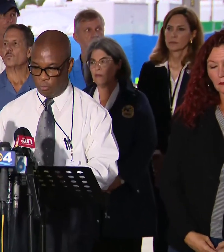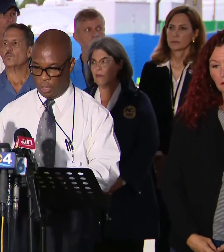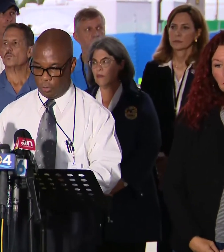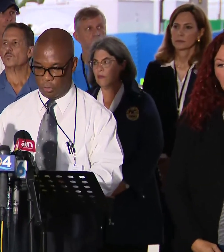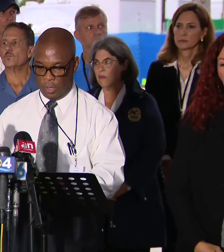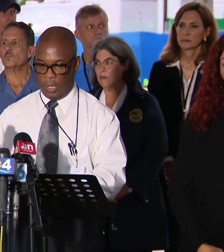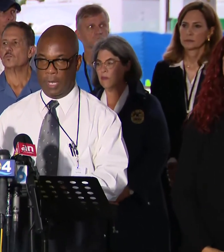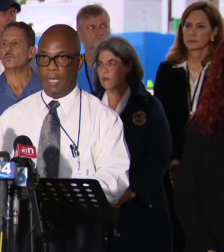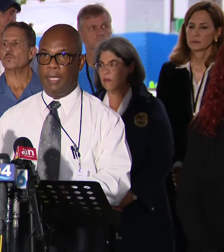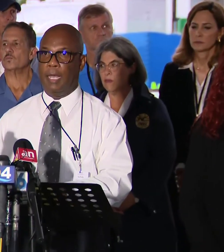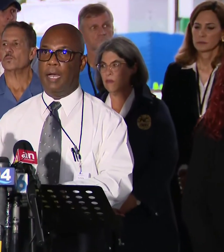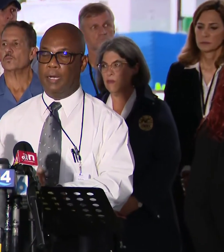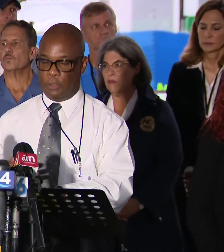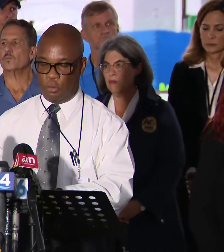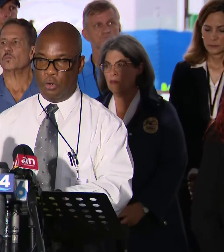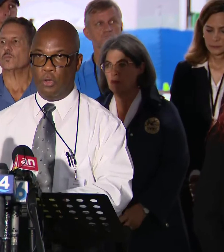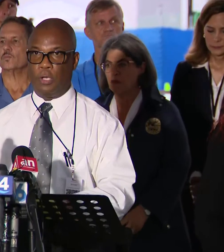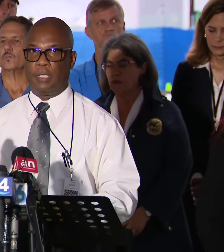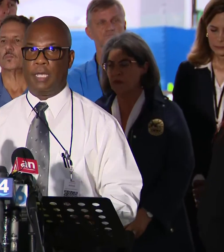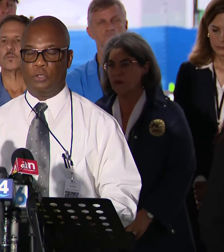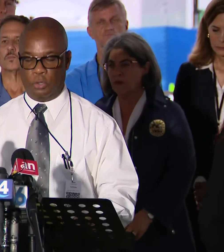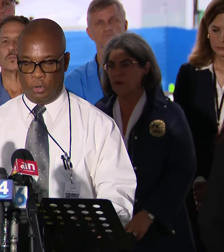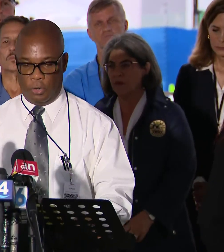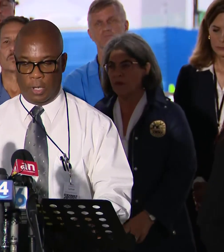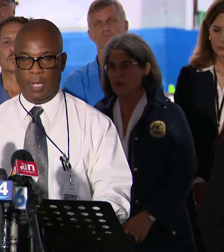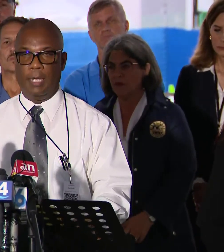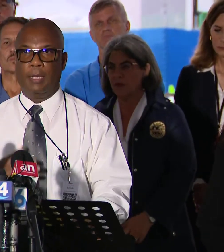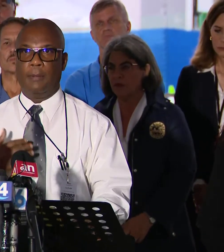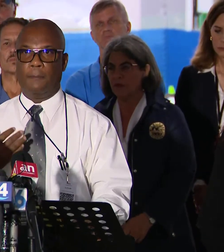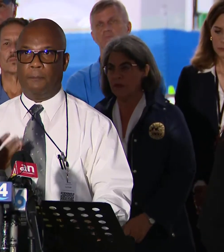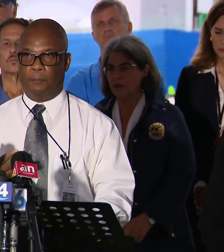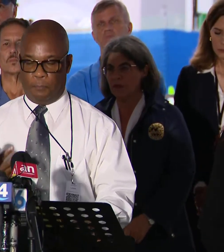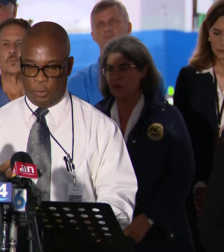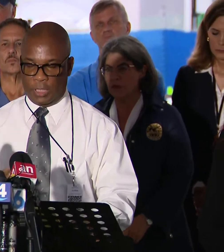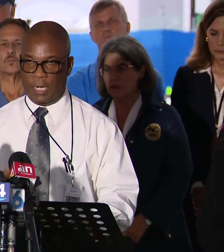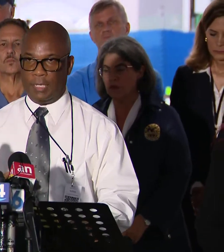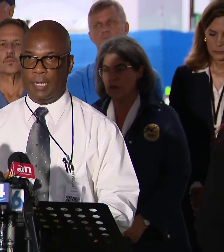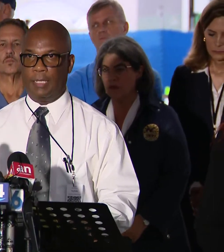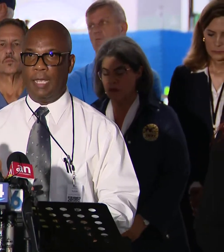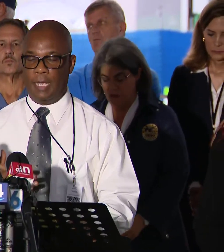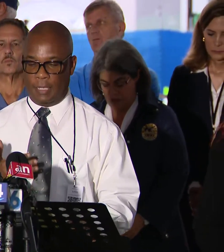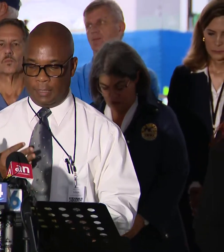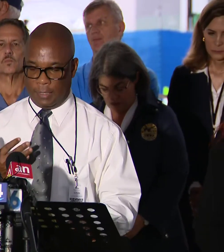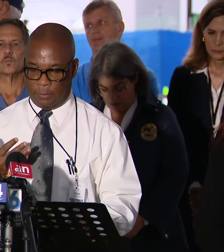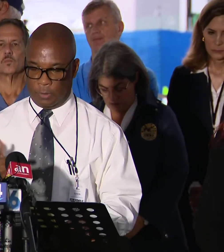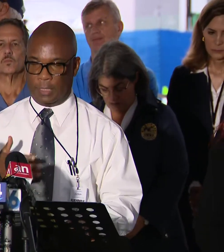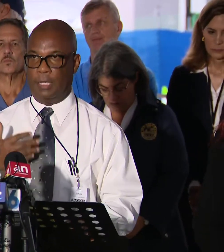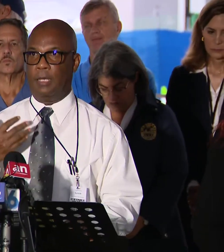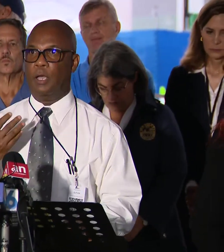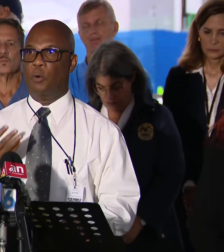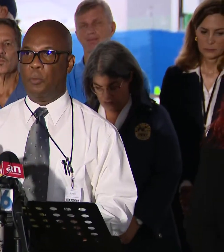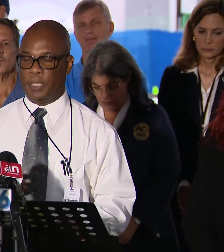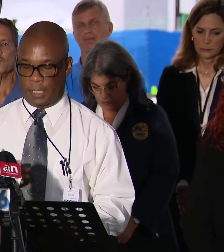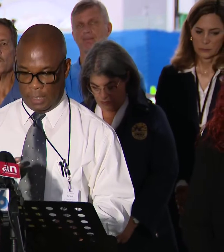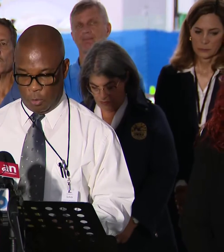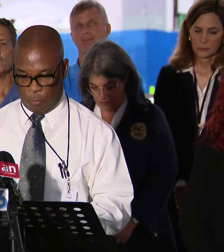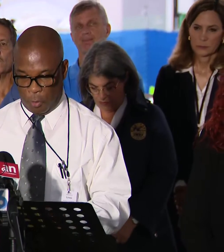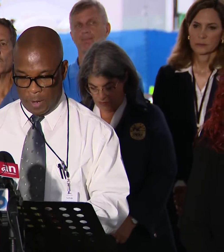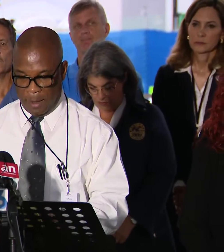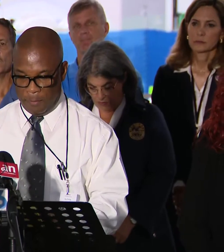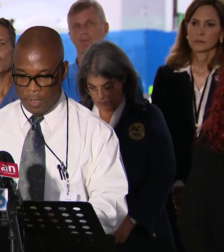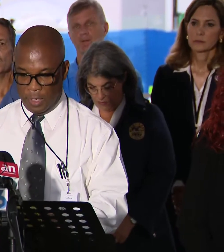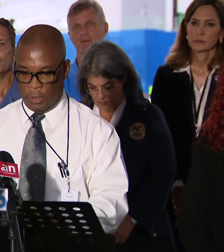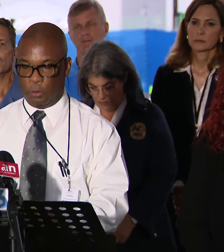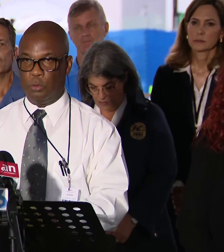est capable de trouver. En raison de questions de building là qui était et qui était représenté